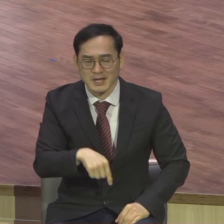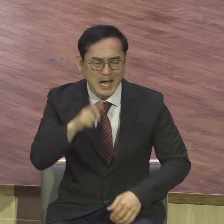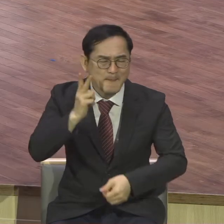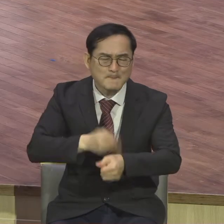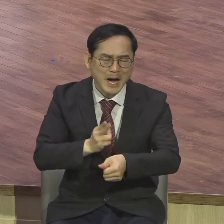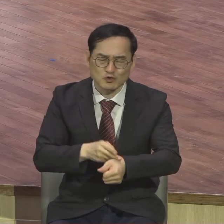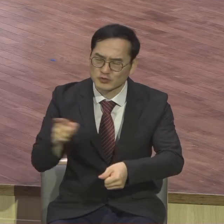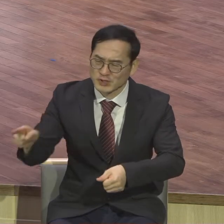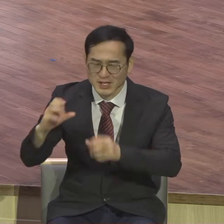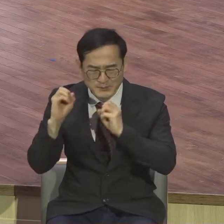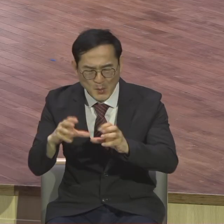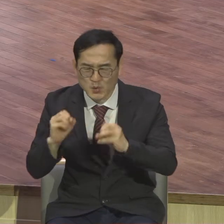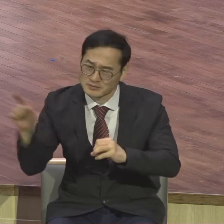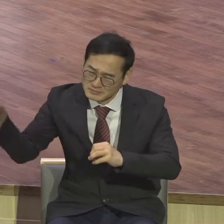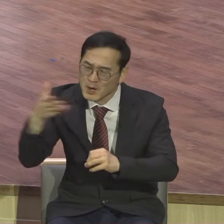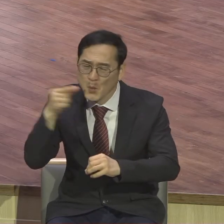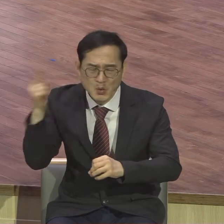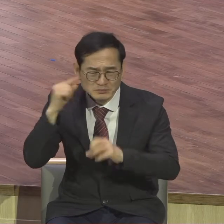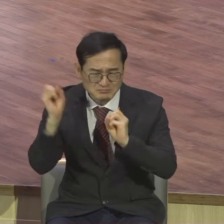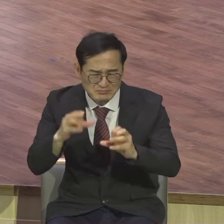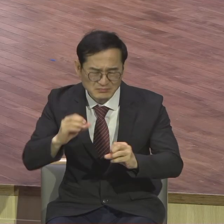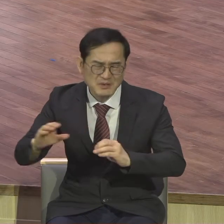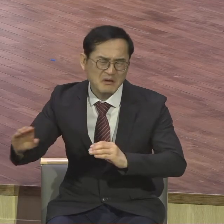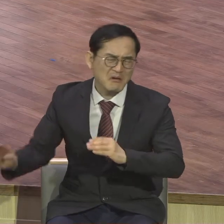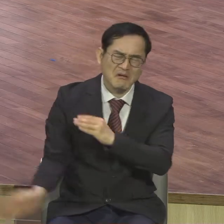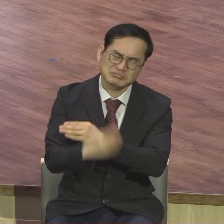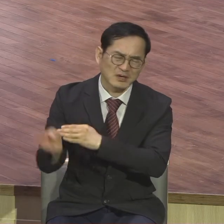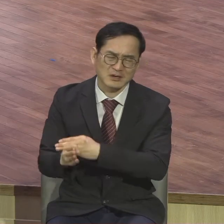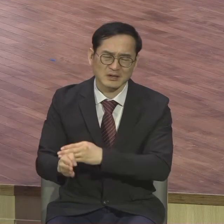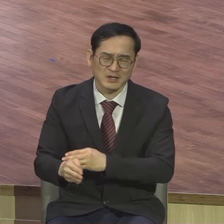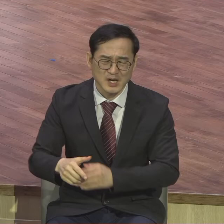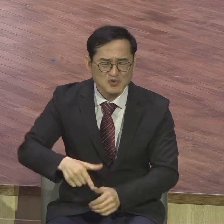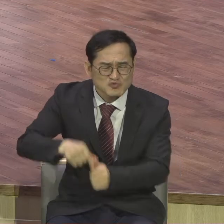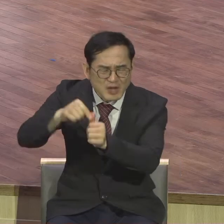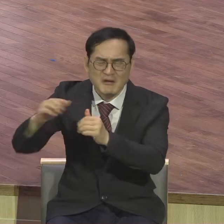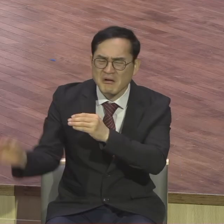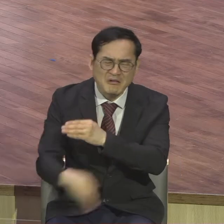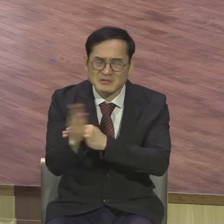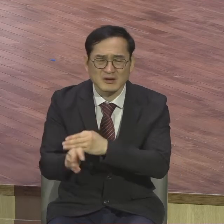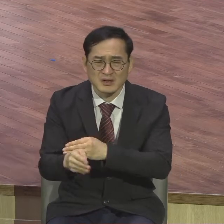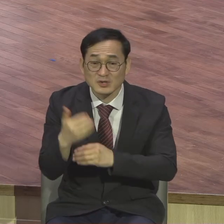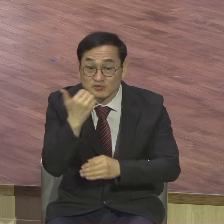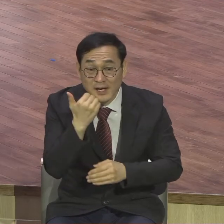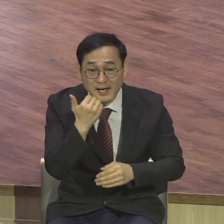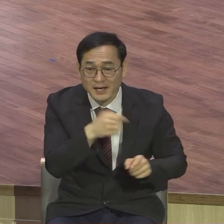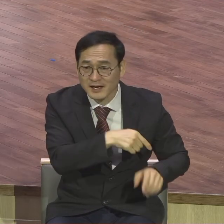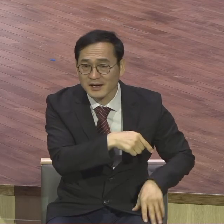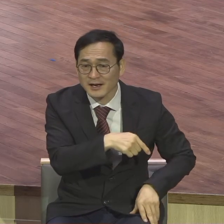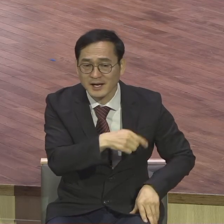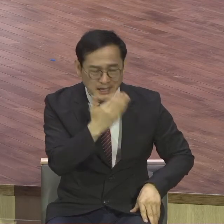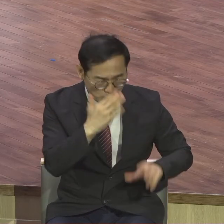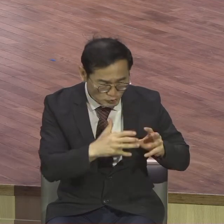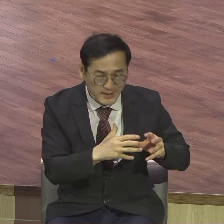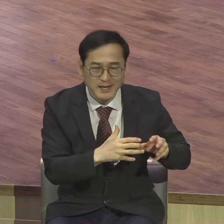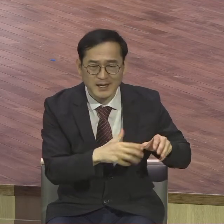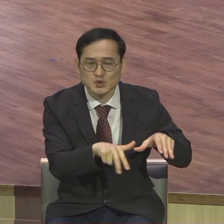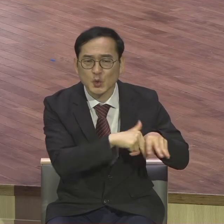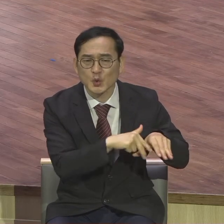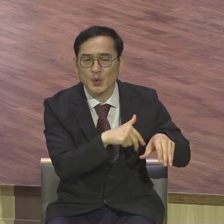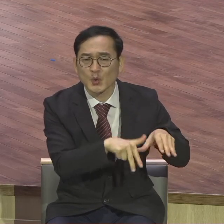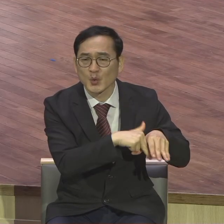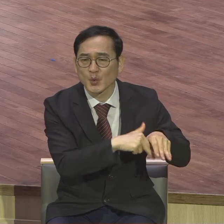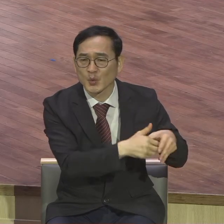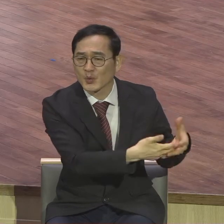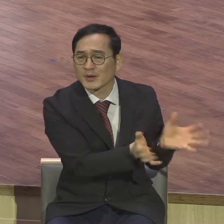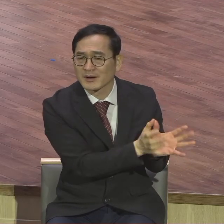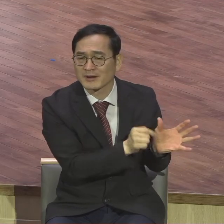부정하면서 율법을 통한 행위 구원을 주장하는 유대교주의자들이 이 갈라디아 교회에